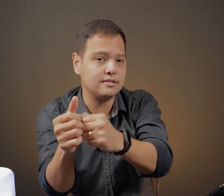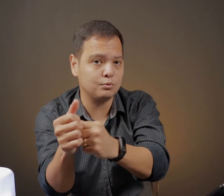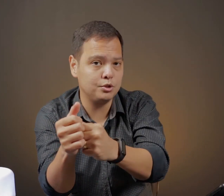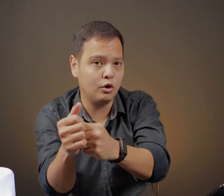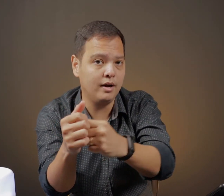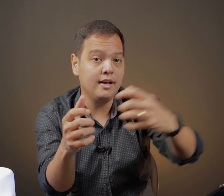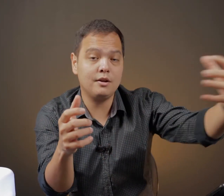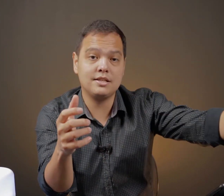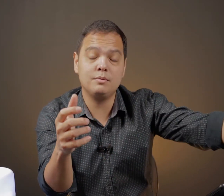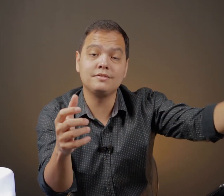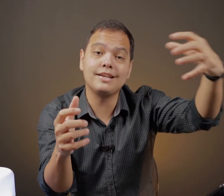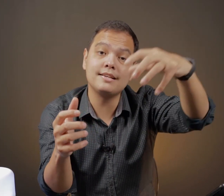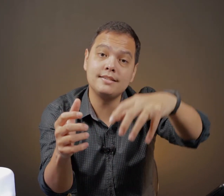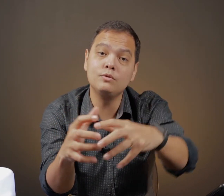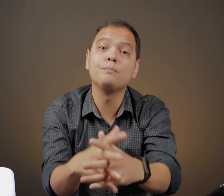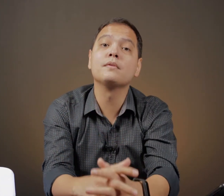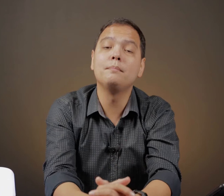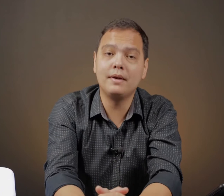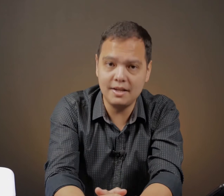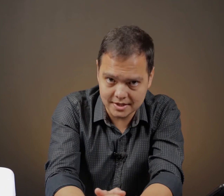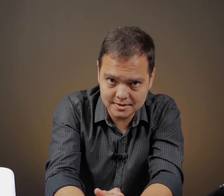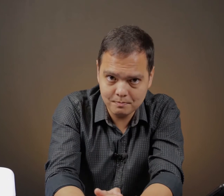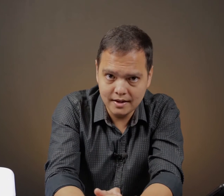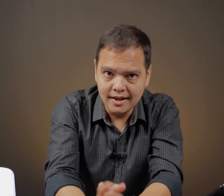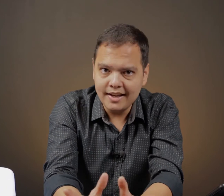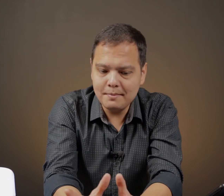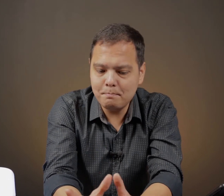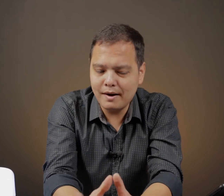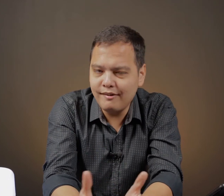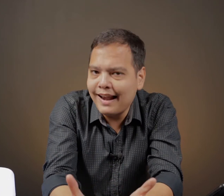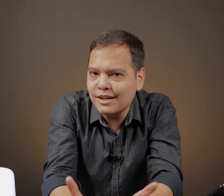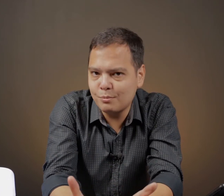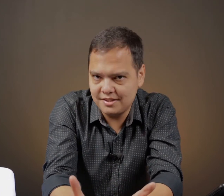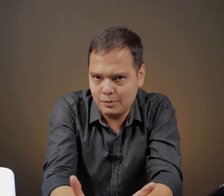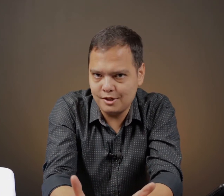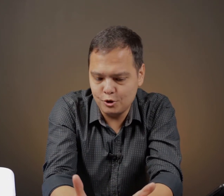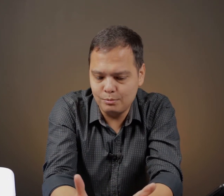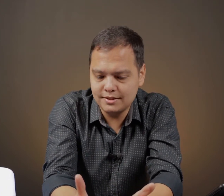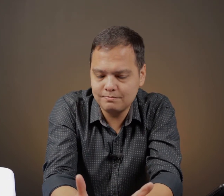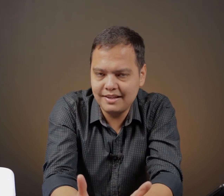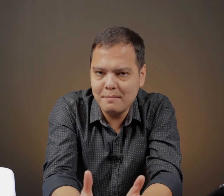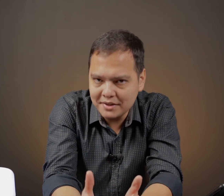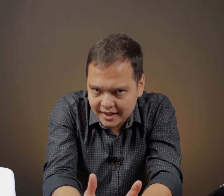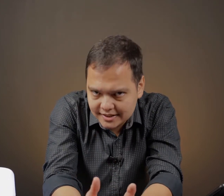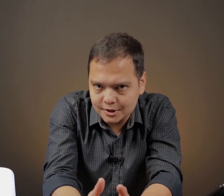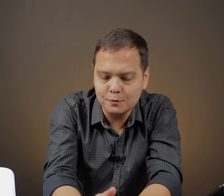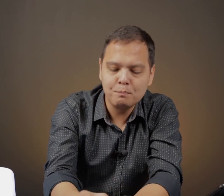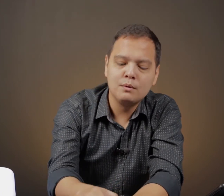do idioma que nós havíamos trazido para Libras. E para falar sobre esses 4 idiomas é muito interessante,